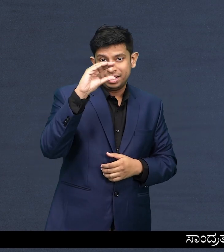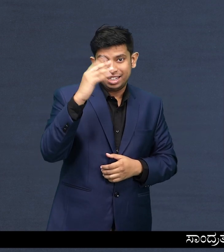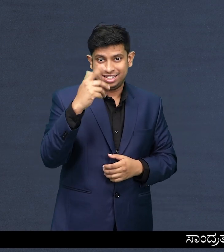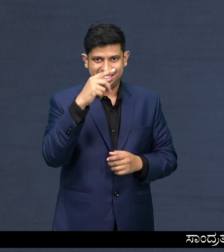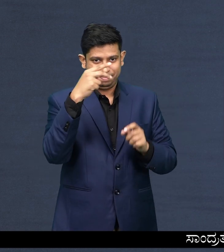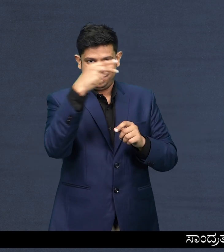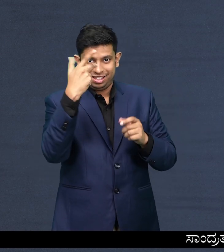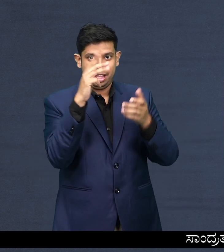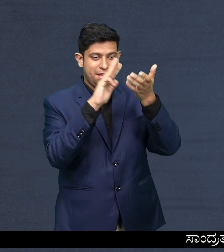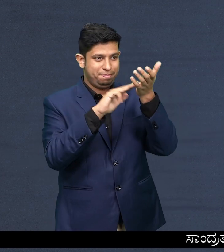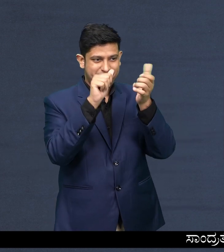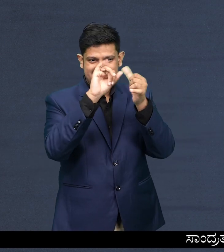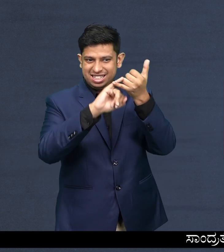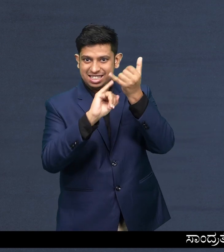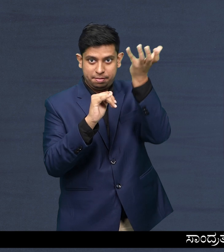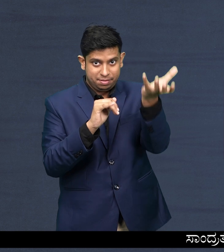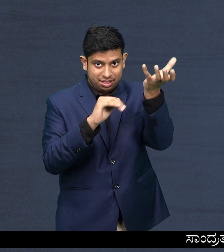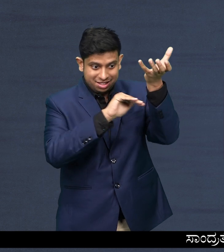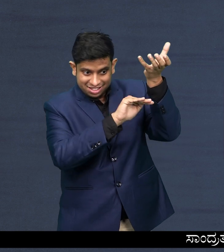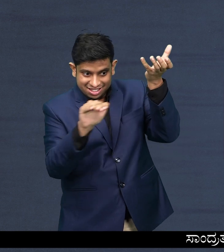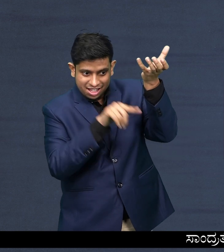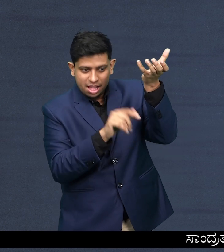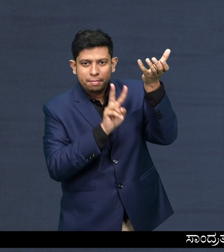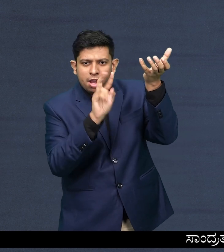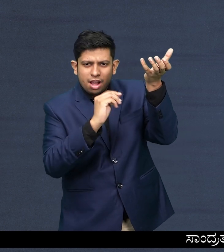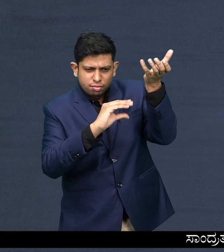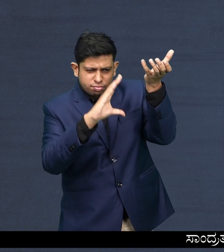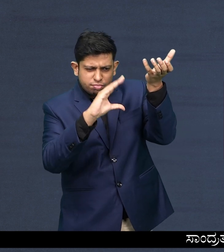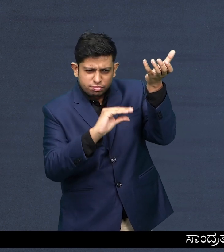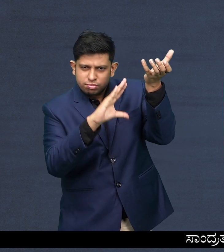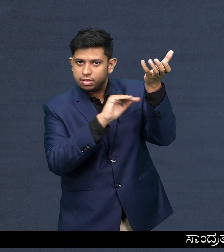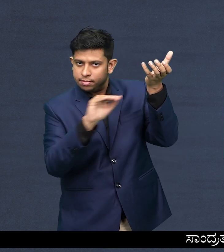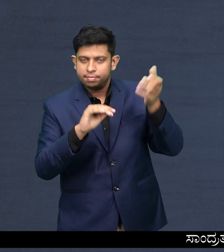ಸಾಂದ್ರತೆ ಈಸ್ ಈಕ್ವಲ್ ಟು ದ್ರವ್ಯರಾಶಿ ಅಥವಾ ಪರಿಮಾಣ.